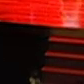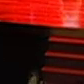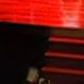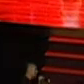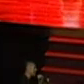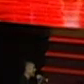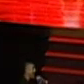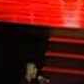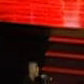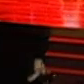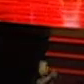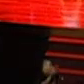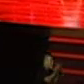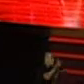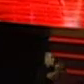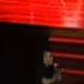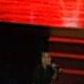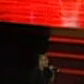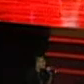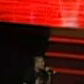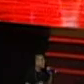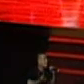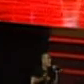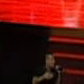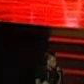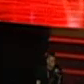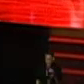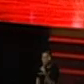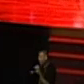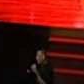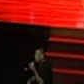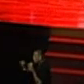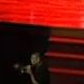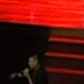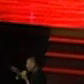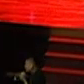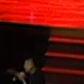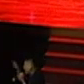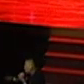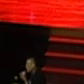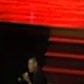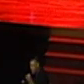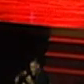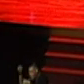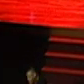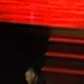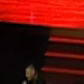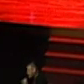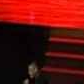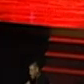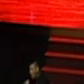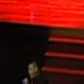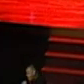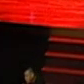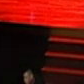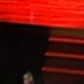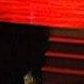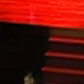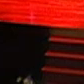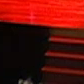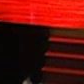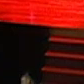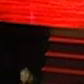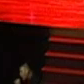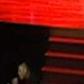nuestro tiempo ha llegado. La sangre nueva viene a reclamar su legado. Los viejos a la lucha por la tierra del Señor. El morir